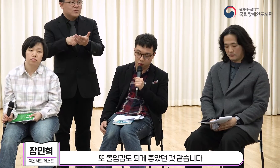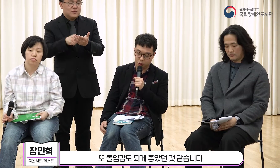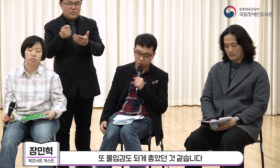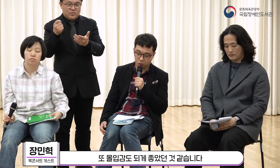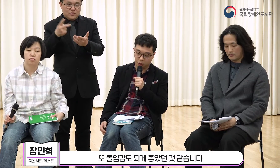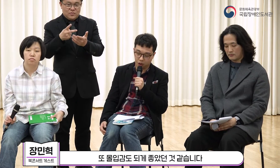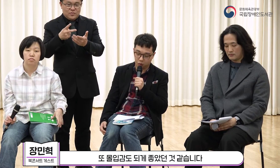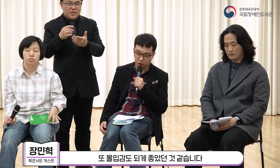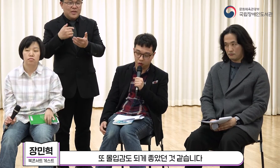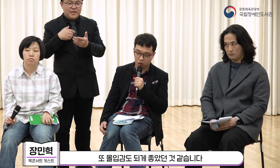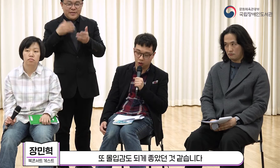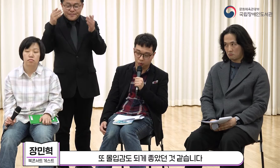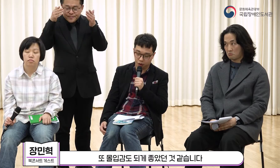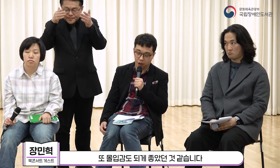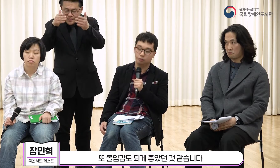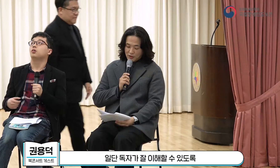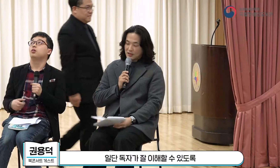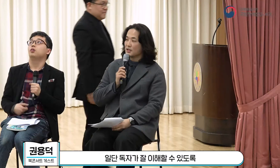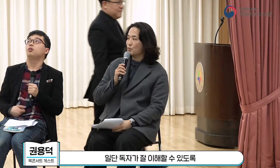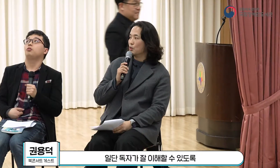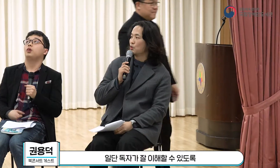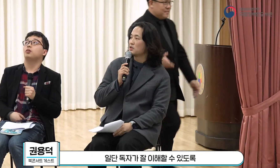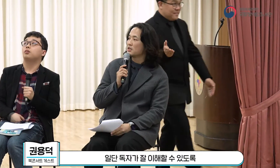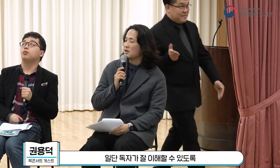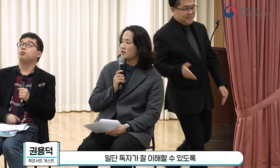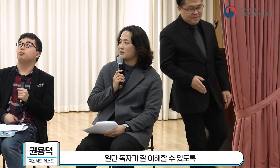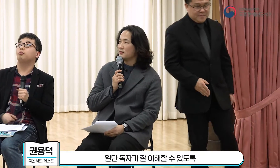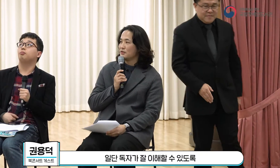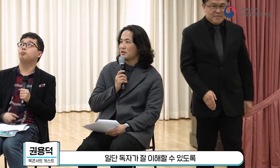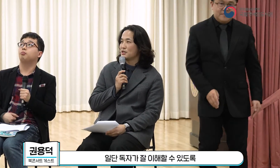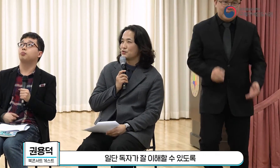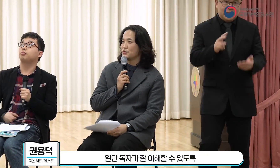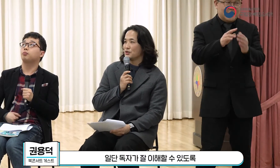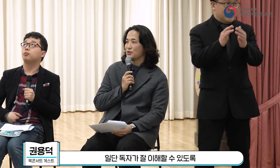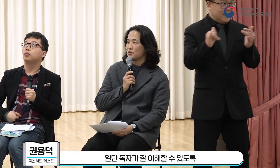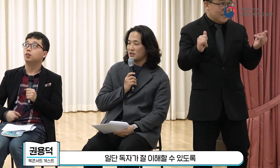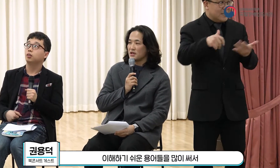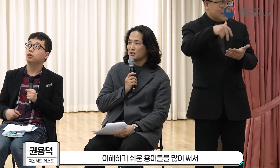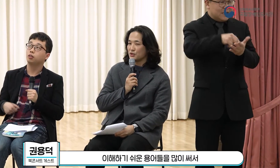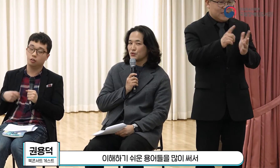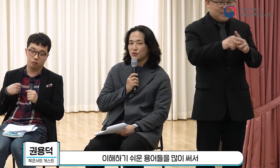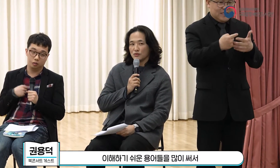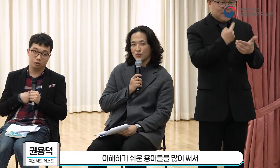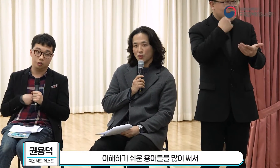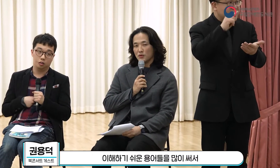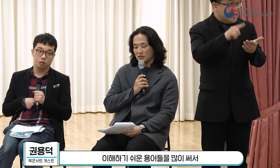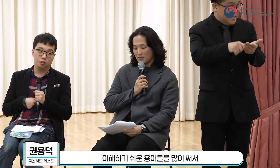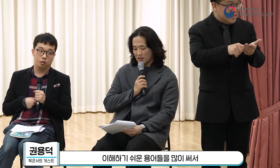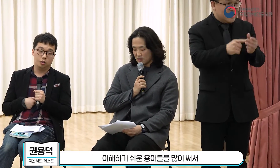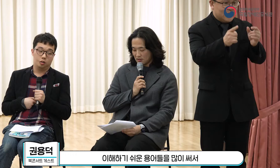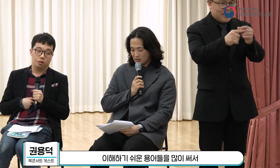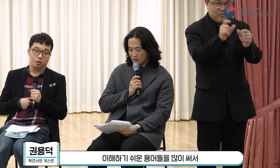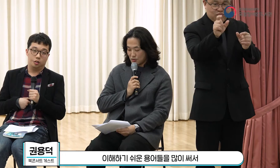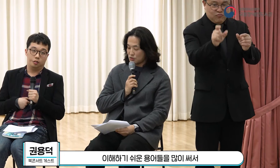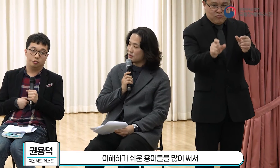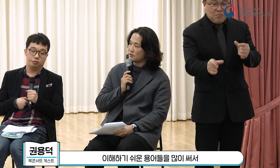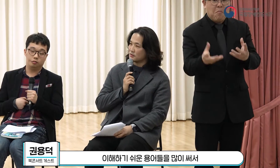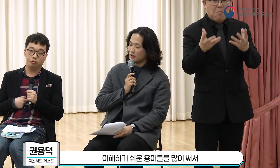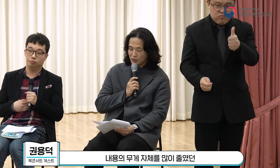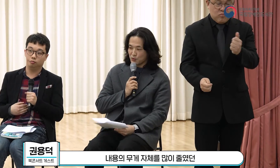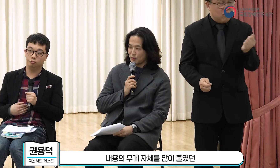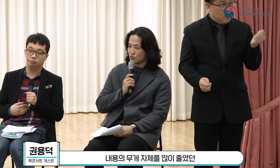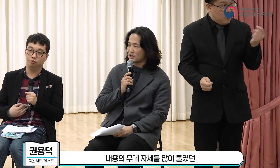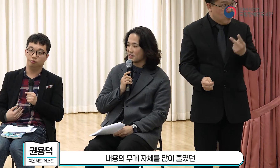또 몰입감도 되게 좋았던 것 같습니다. 일단 뭐 독자가 잘 이해할 수 있도록 이해하기 쉬운 용어를 많이